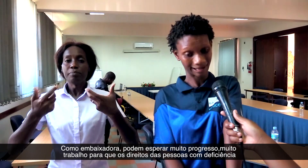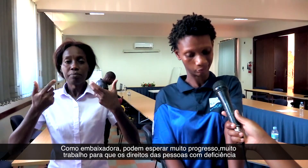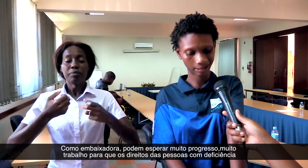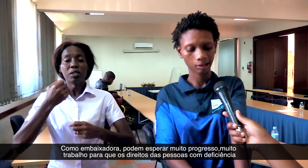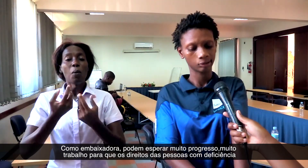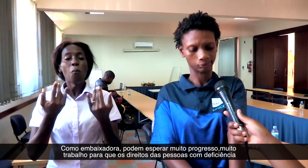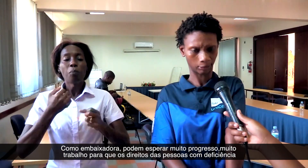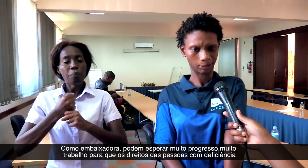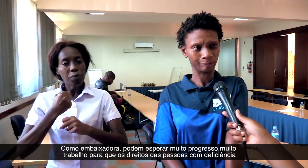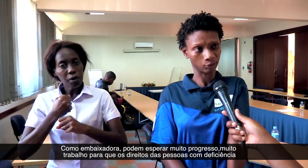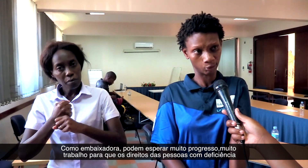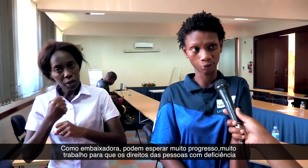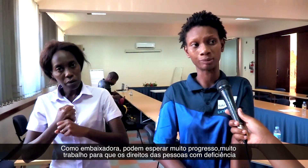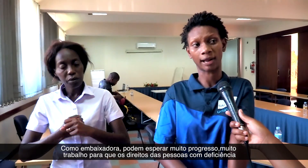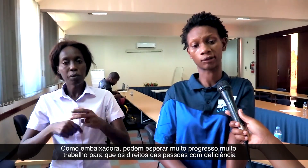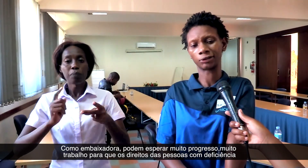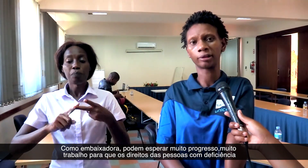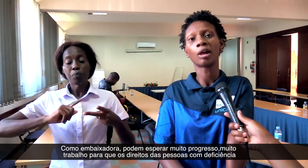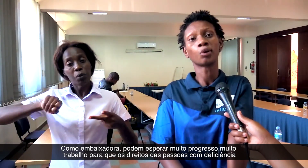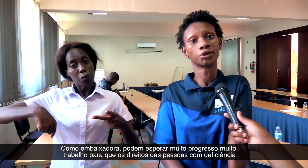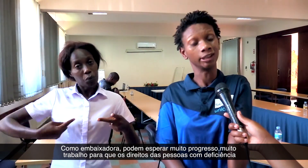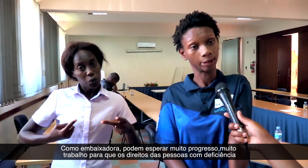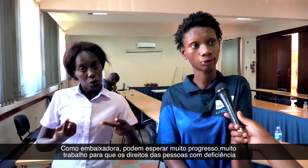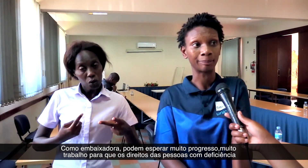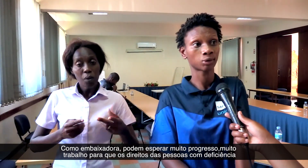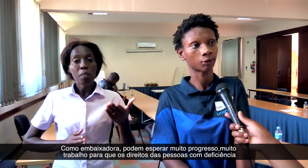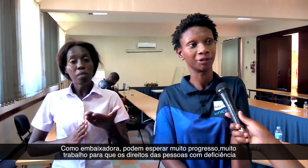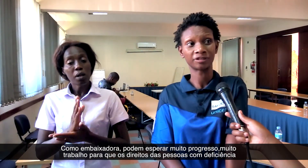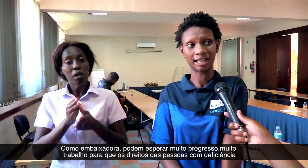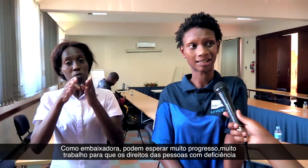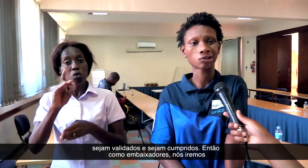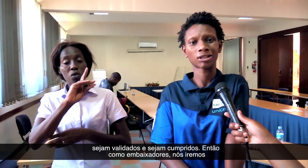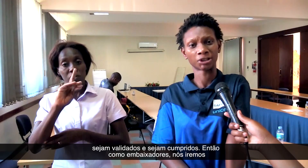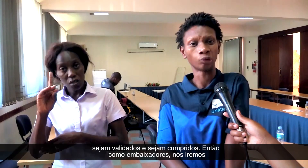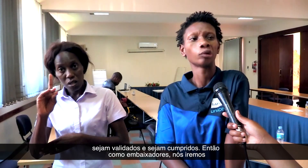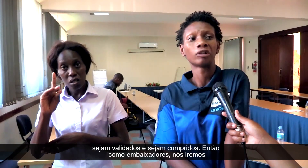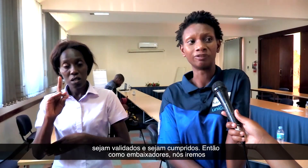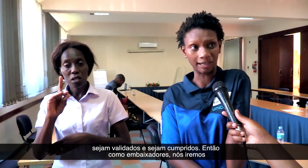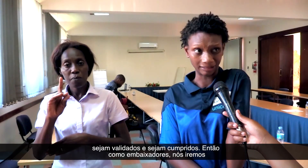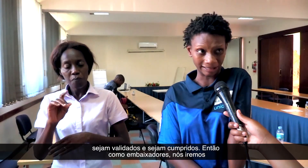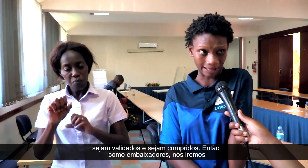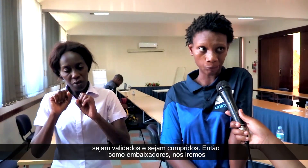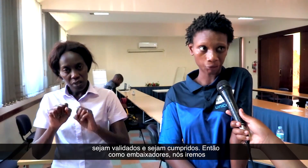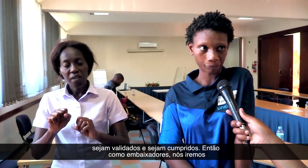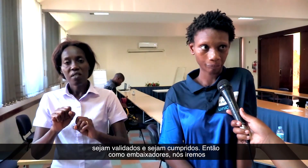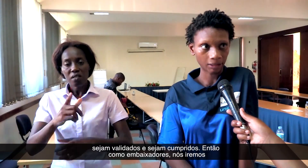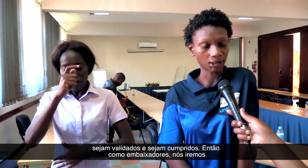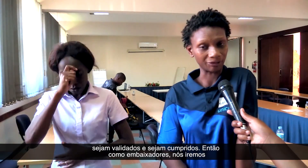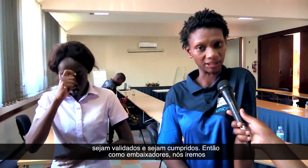muito trabalho, né? Durante conosco para que os direitos da pessoa com deficiência sejam